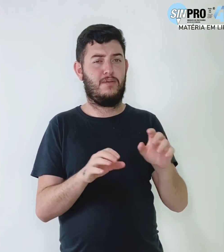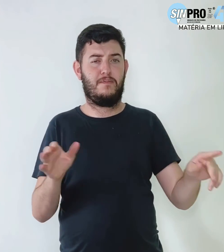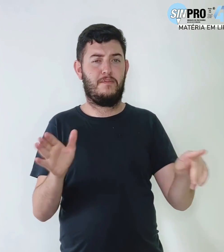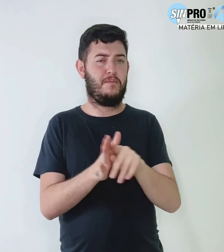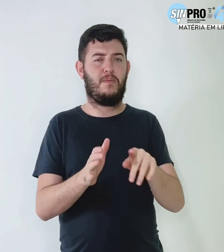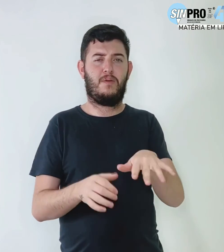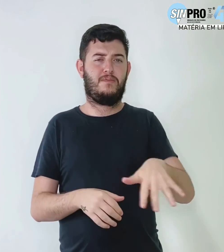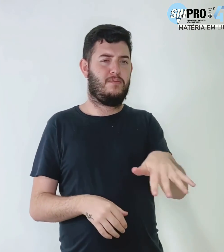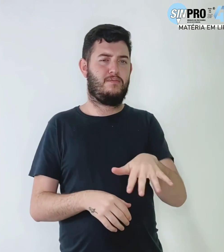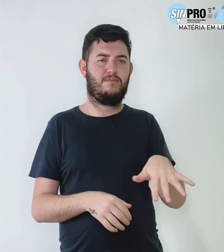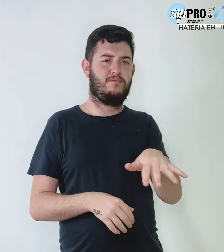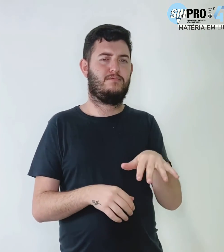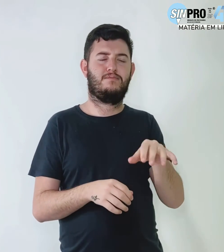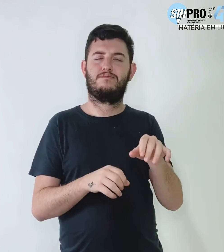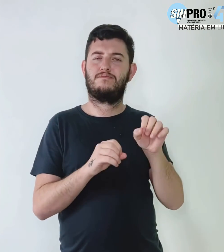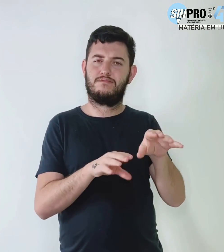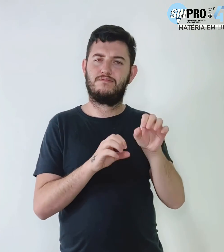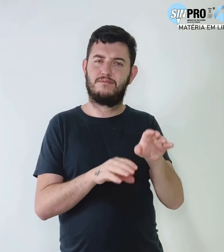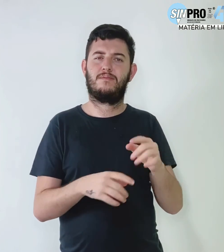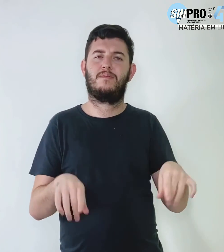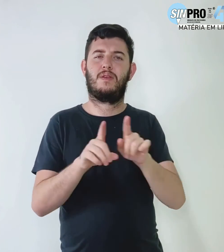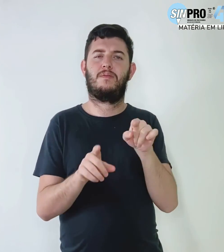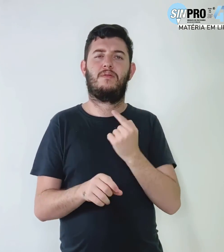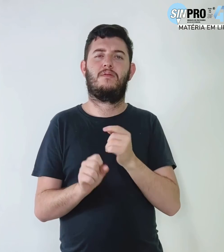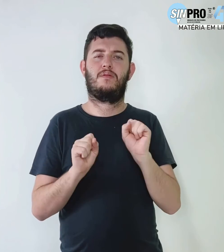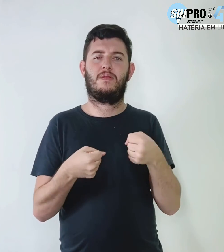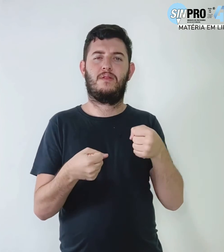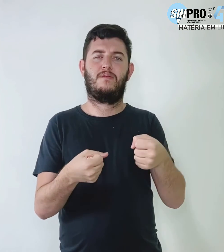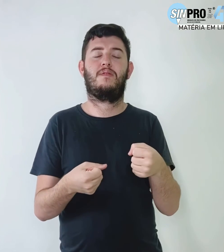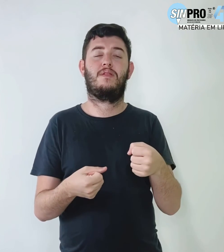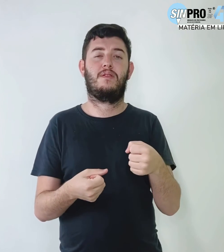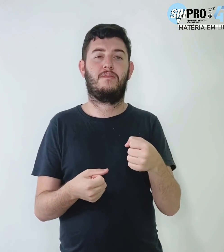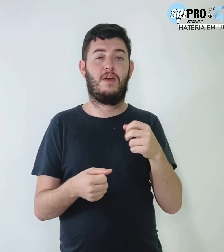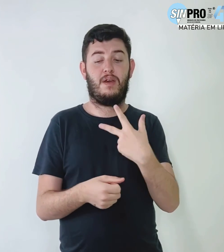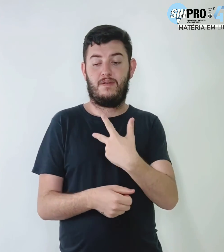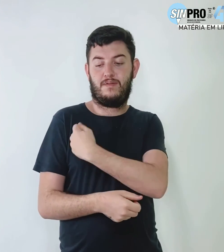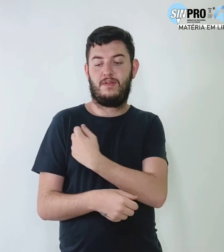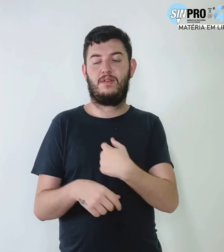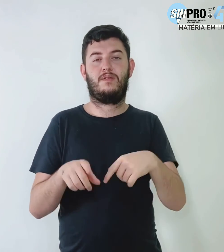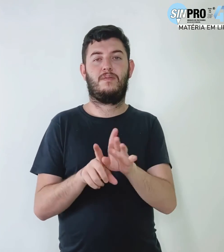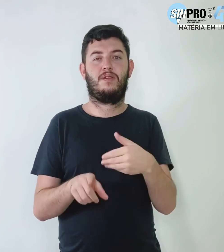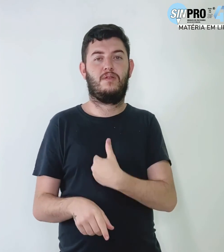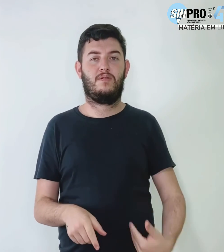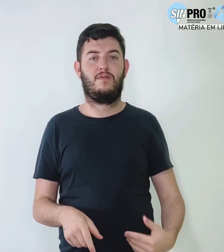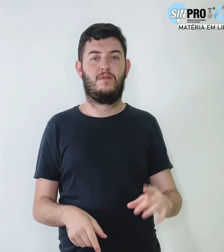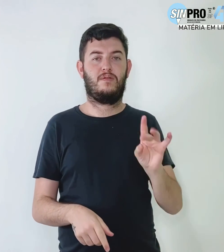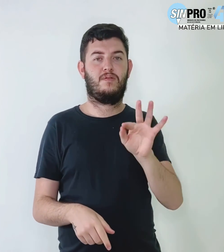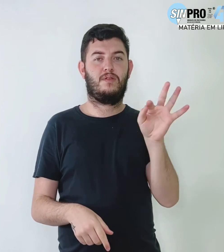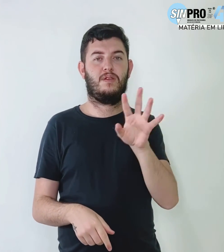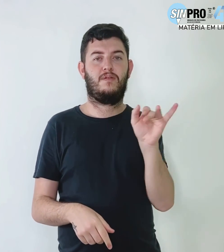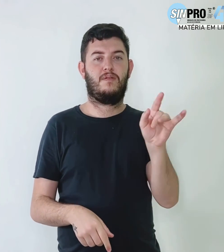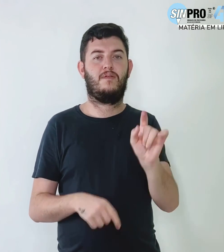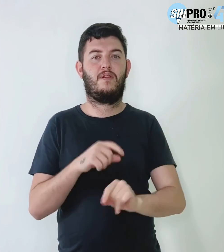público destinado à educação no setor da educação. Defendemos a vacina e que o GDF tome